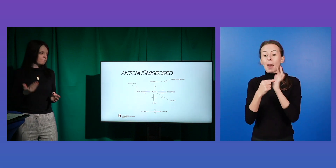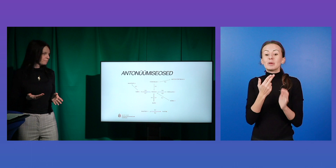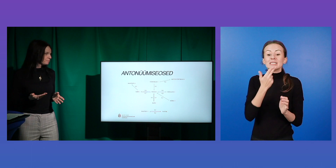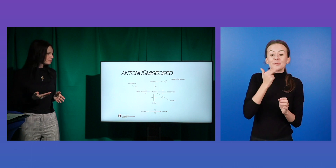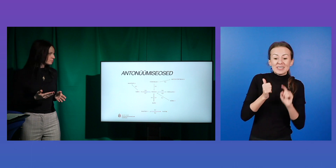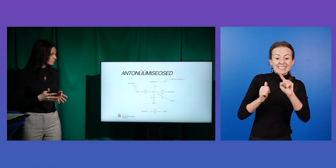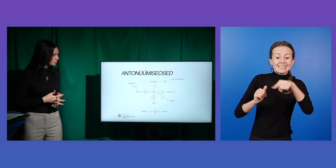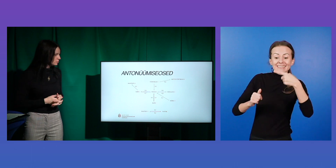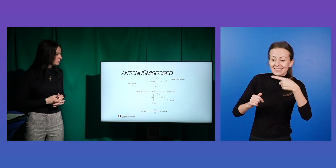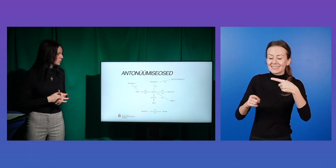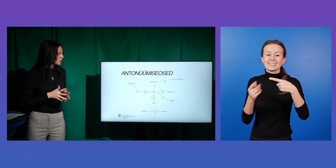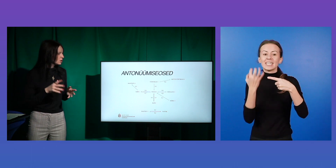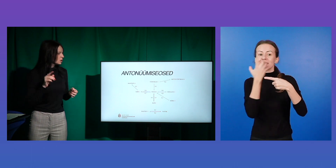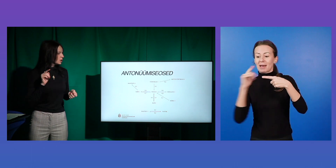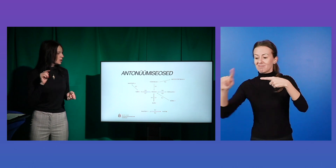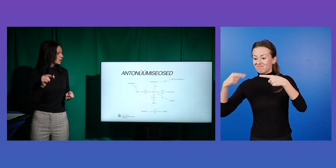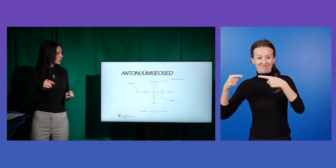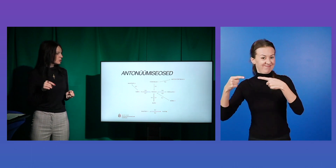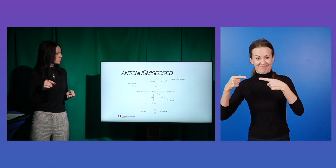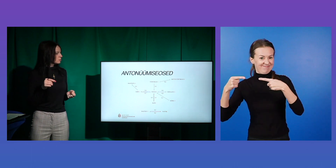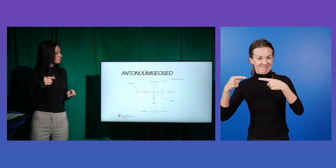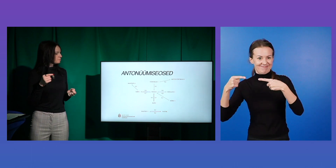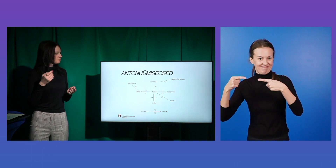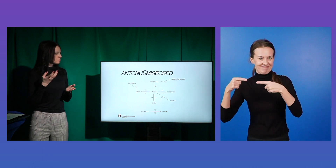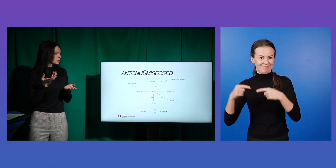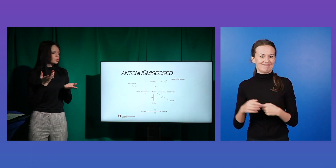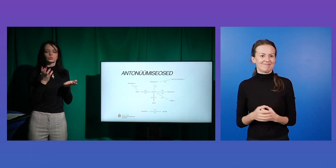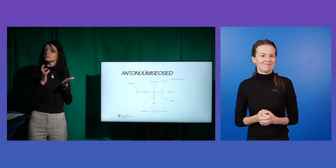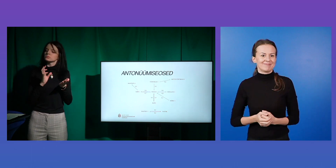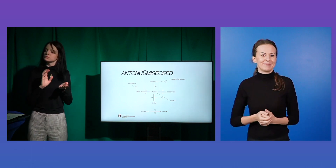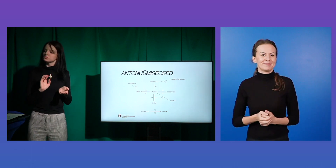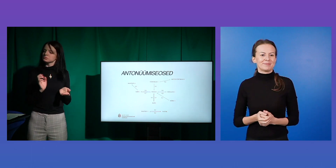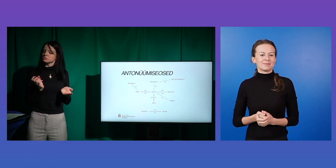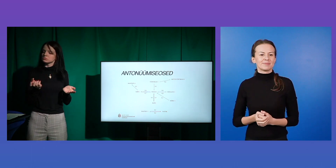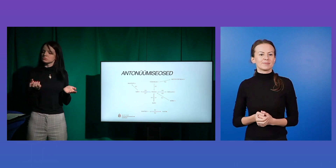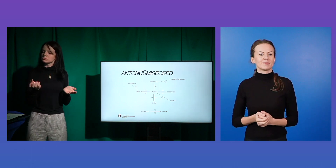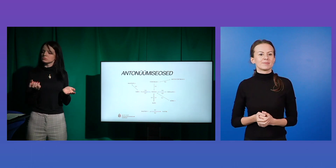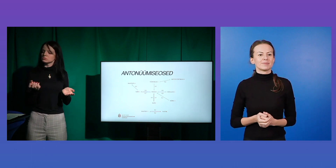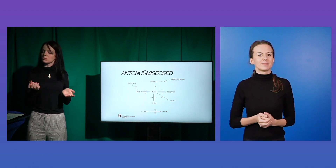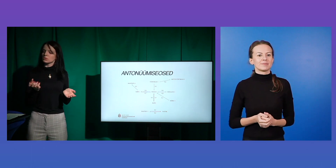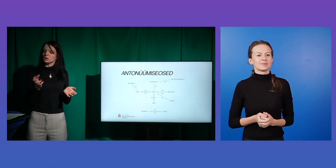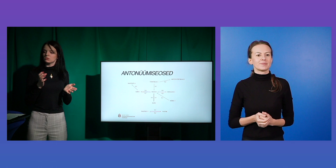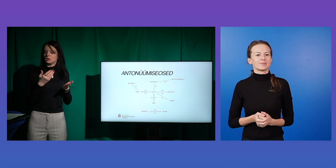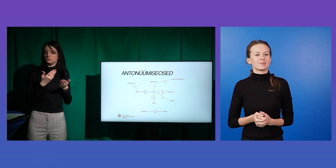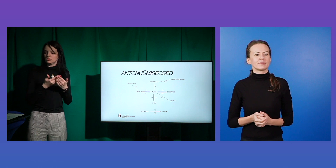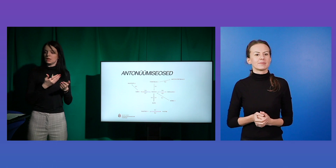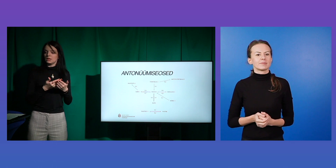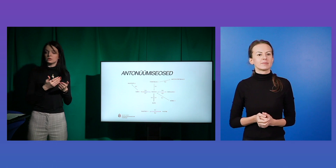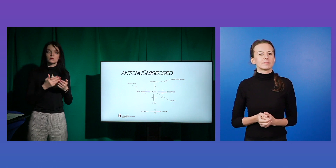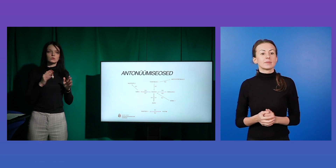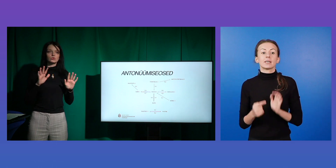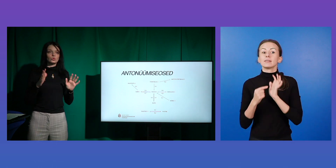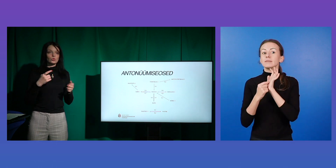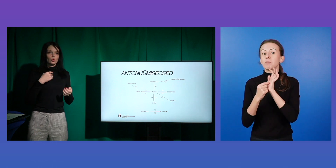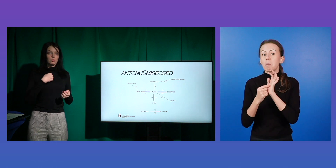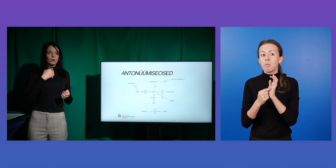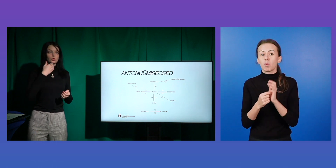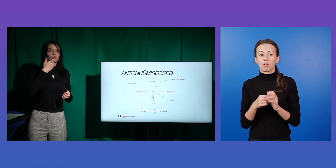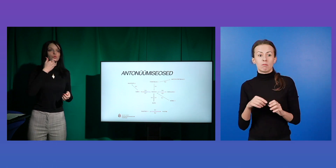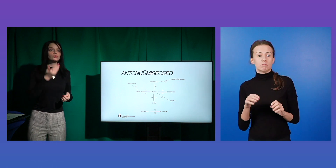Näiteks need sõnad omavahel nagu näiteks magus, aga vastand sõnadena ei olnud nii vürtsikas kui